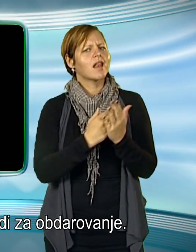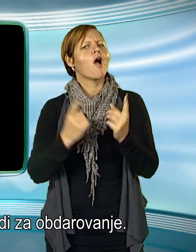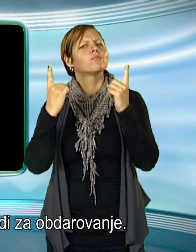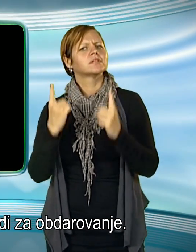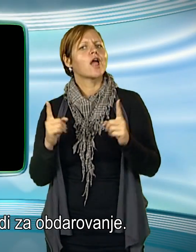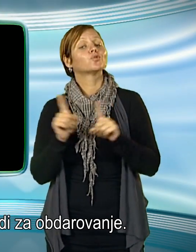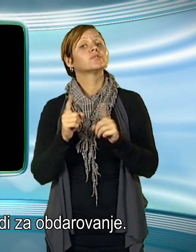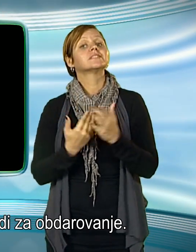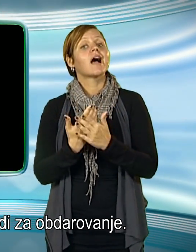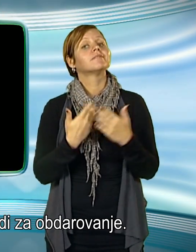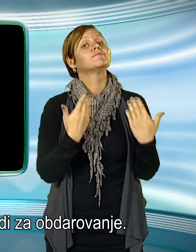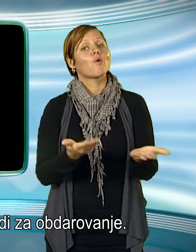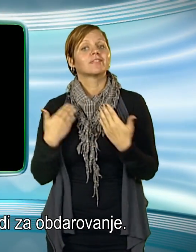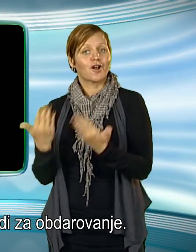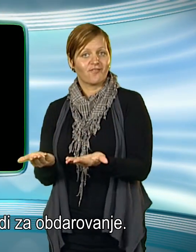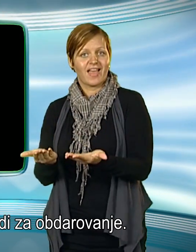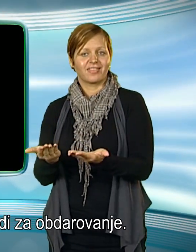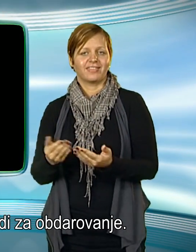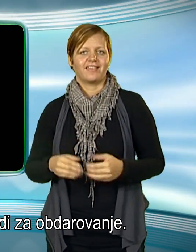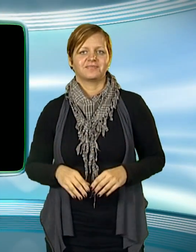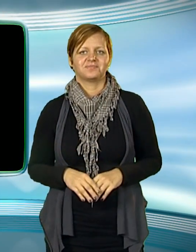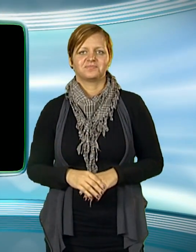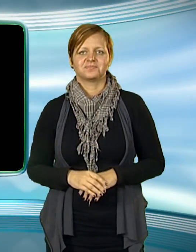Pravila obstajajo tudi za obdarovanje.